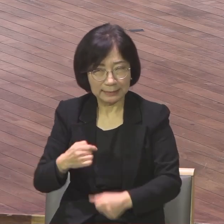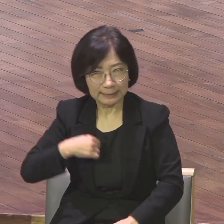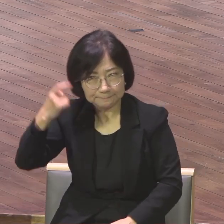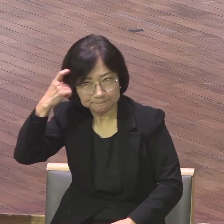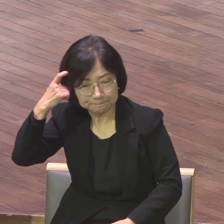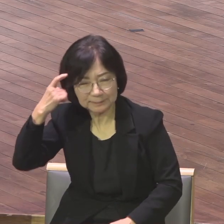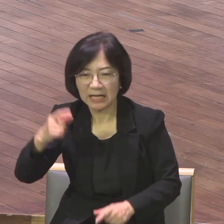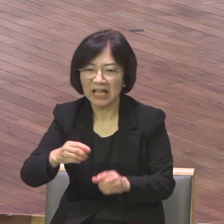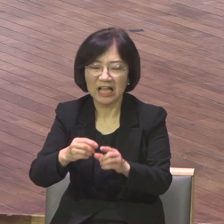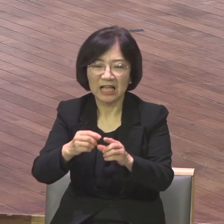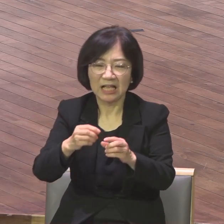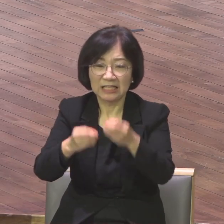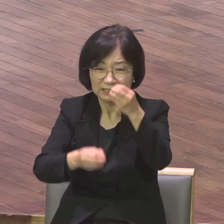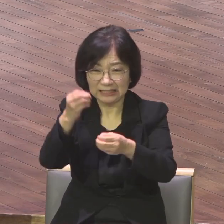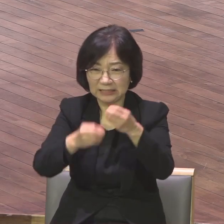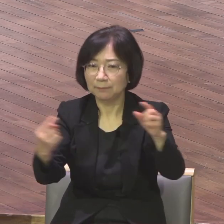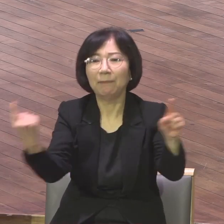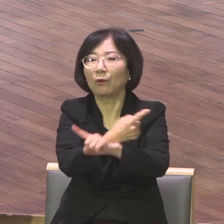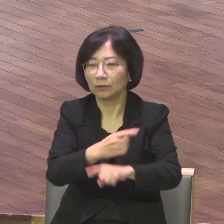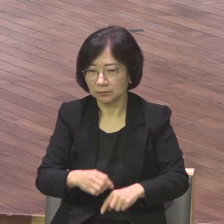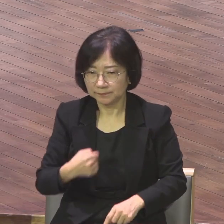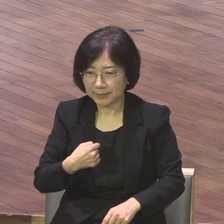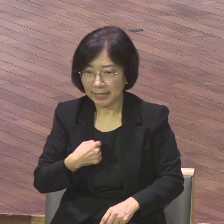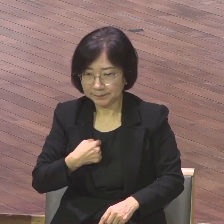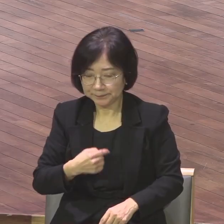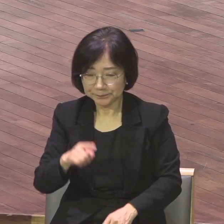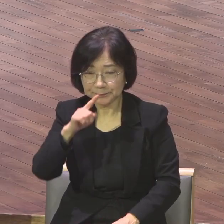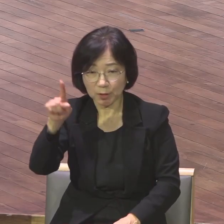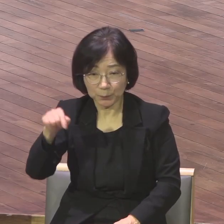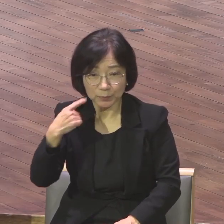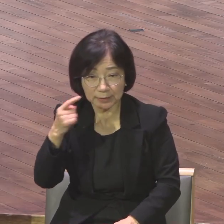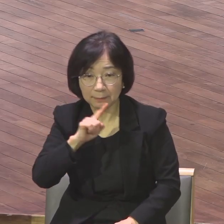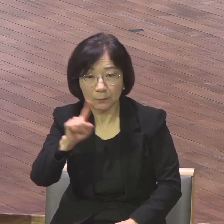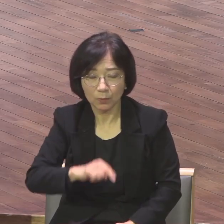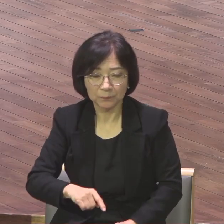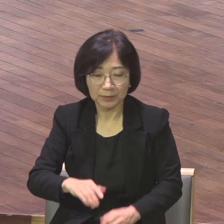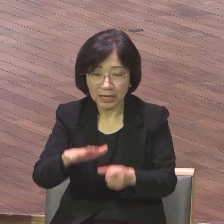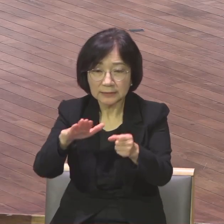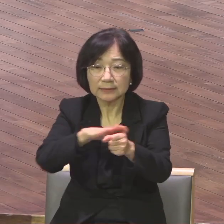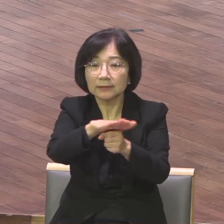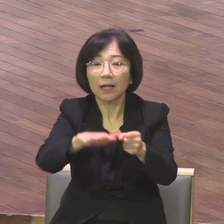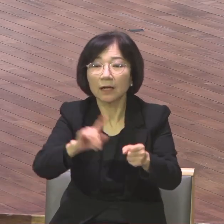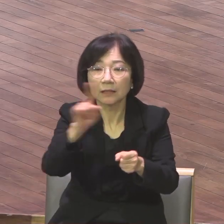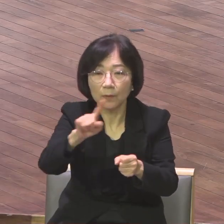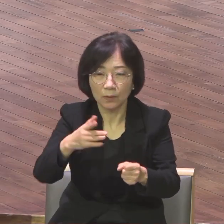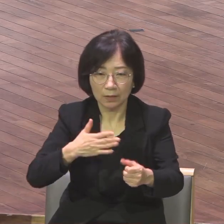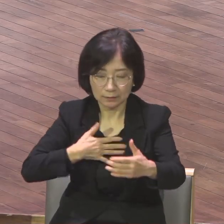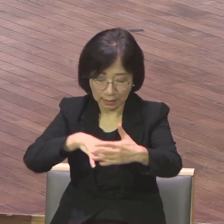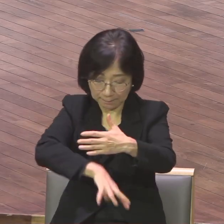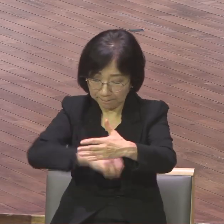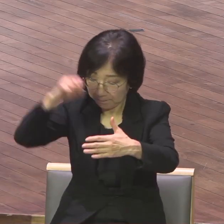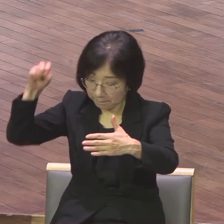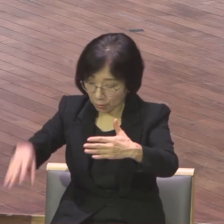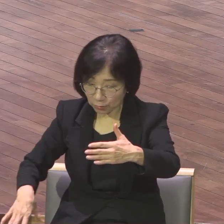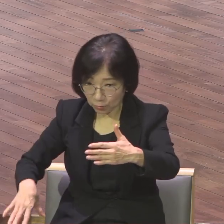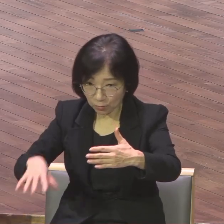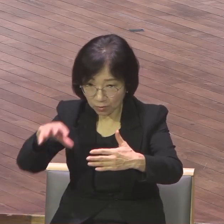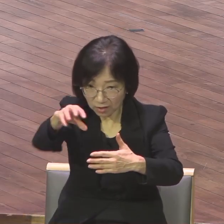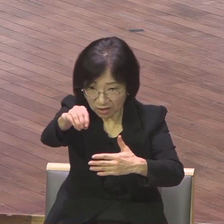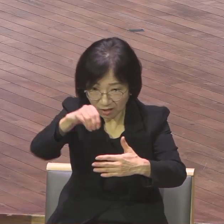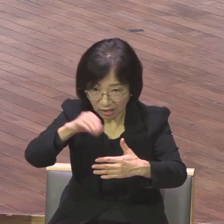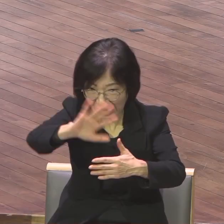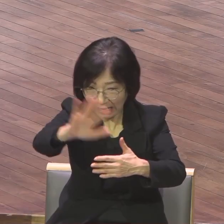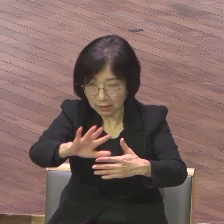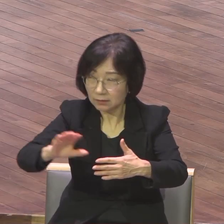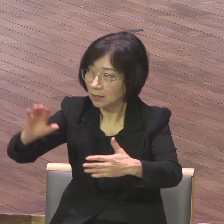사랑은 나를 비우고 그리스도로 채우는 것이다. 그리스도로 채워요. 그리스도